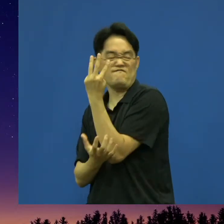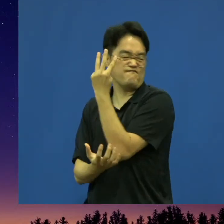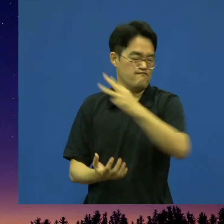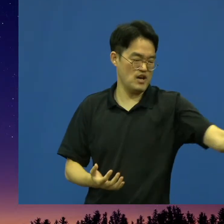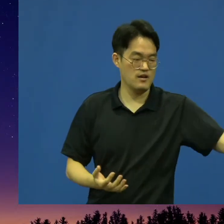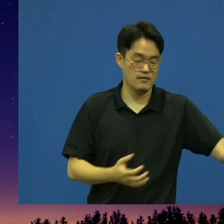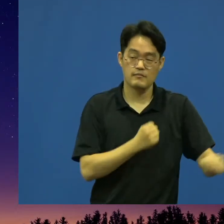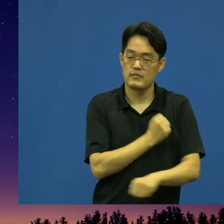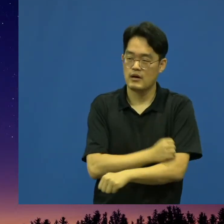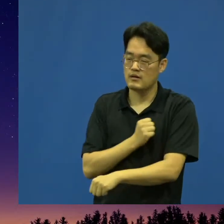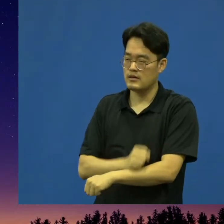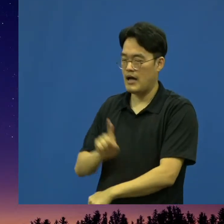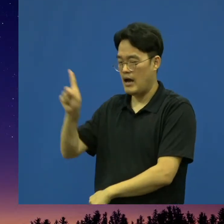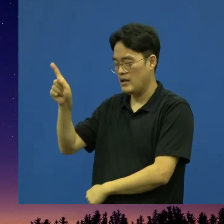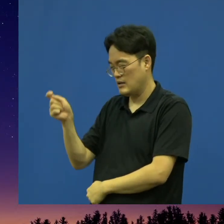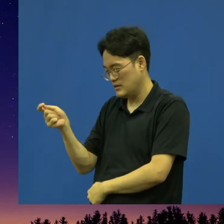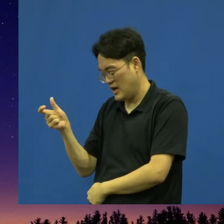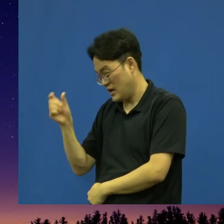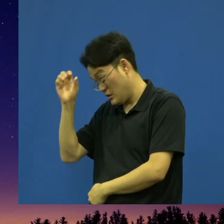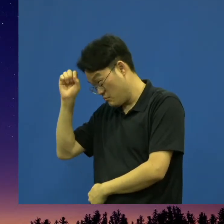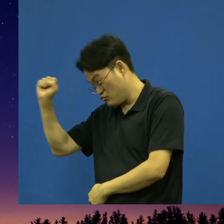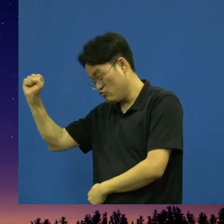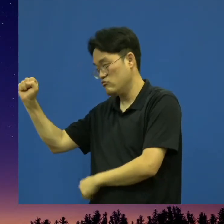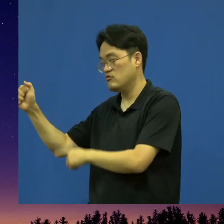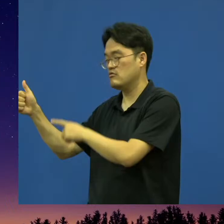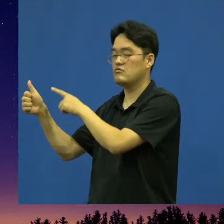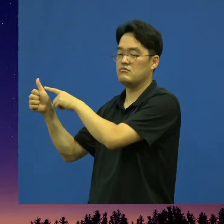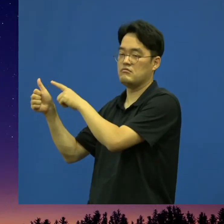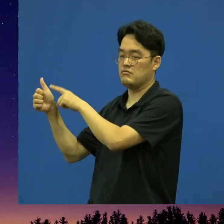등장하는 한 작은 뿔에 대한 이야기예요.